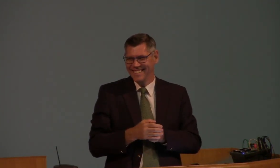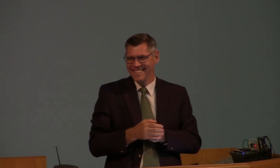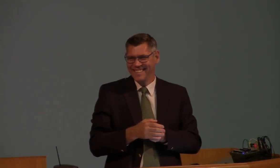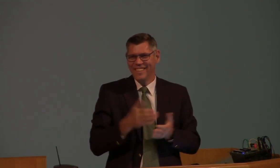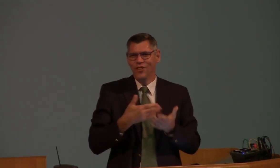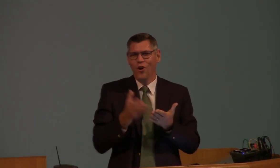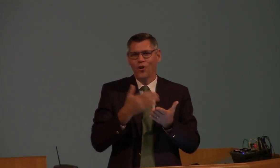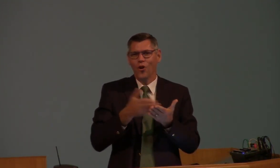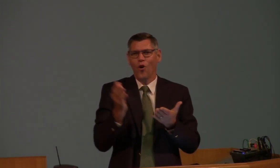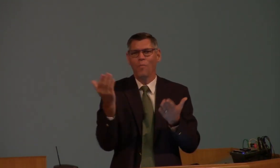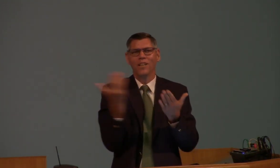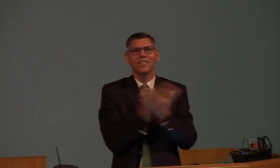Nog mis.